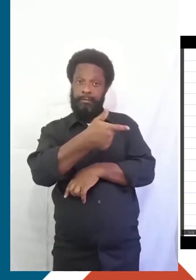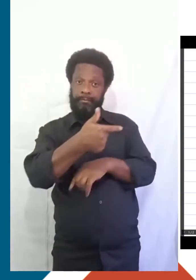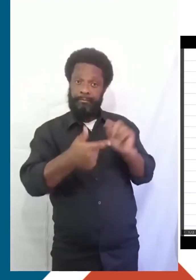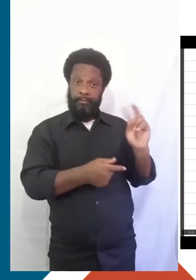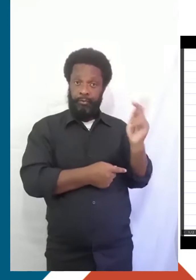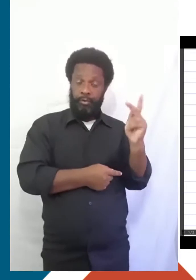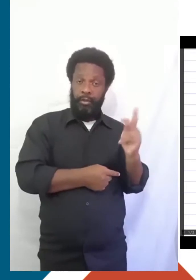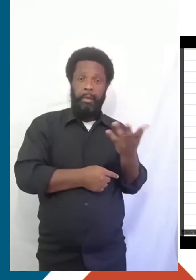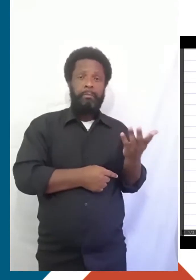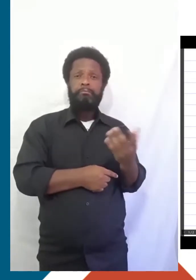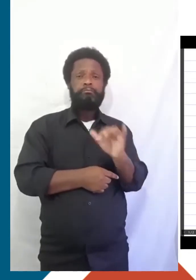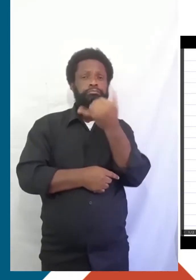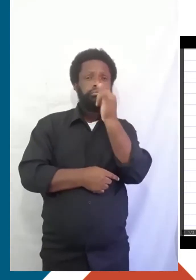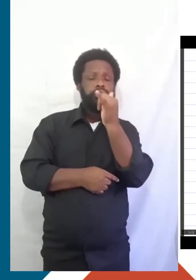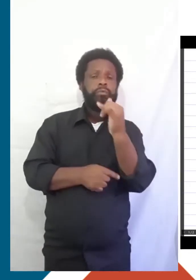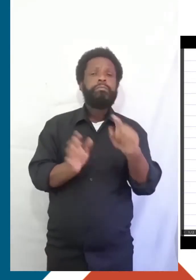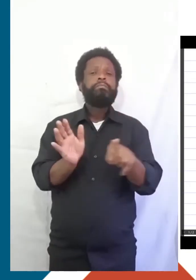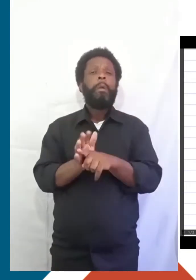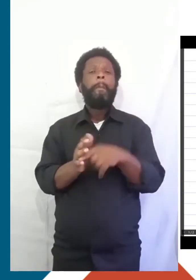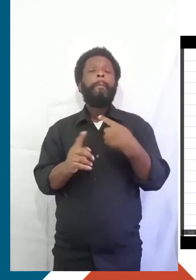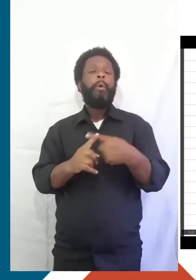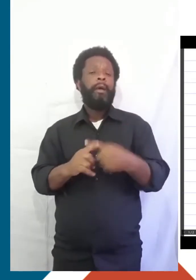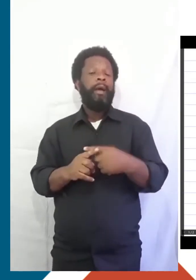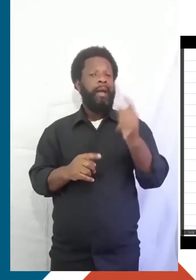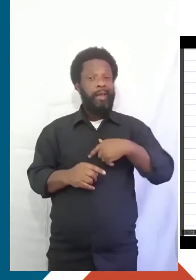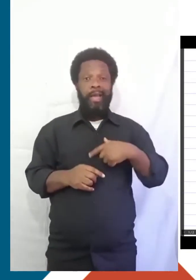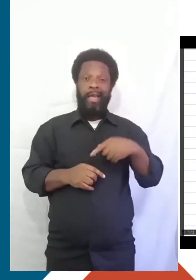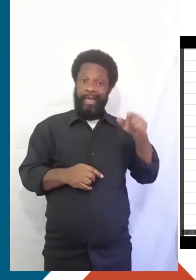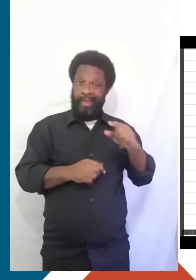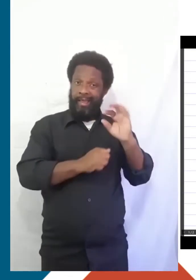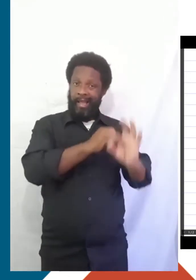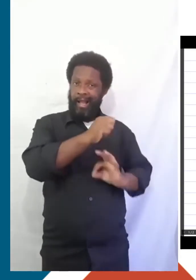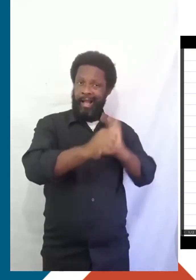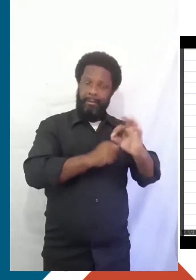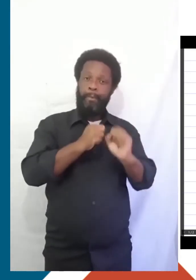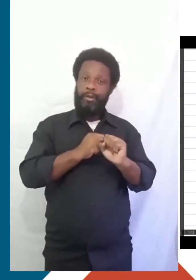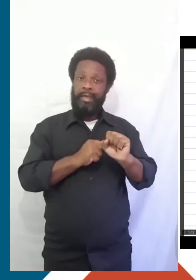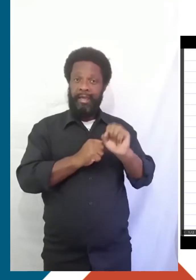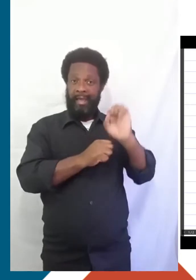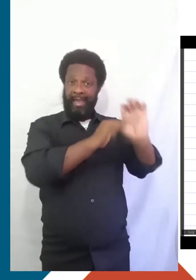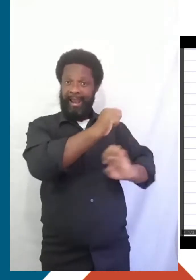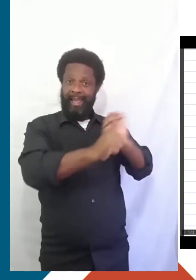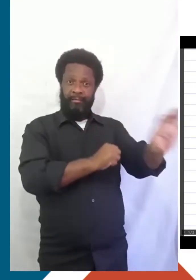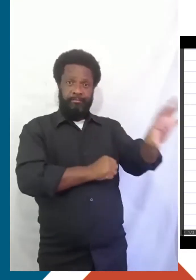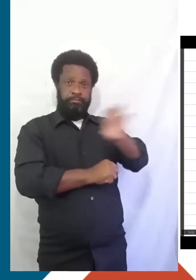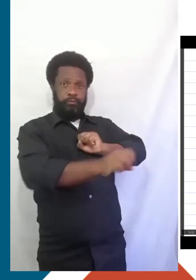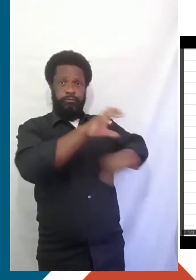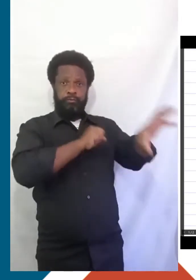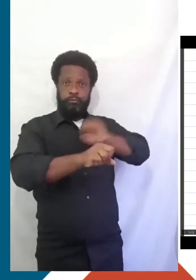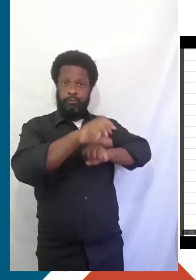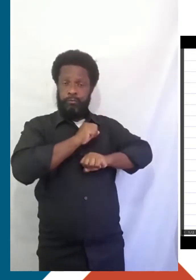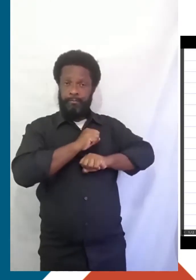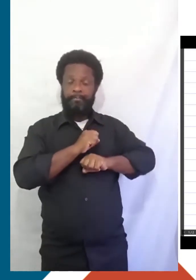hidrogênio. Mas por que eu estou falando de eletronegatividade? Eletronegatividade é a capacidade que o átomo tem de atrair